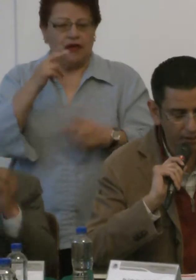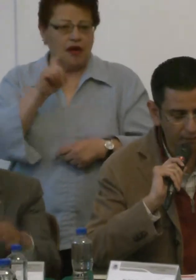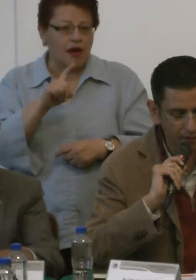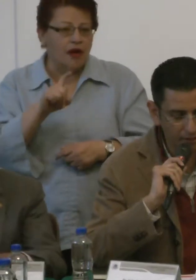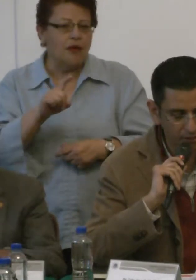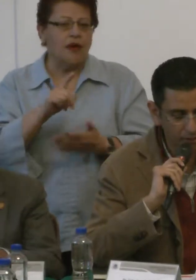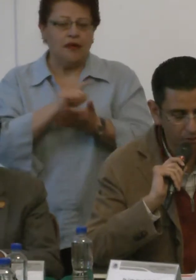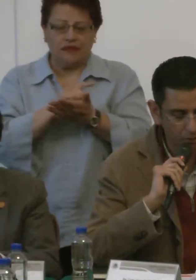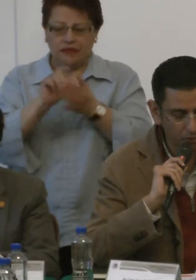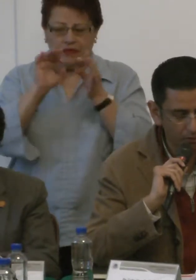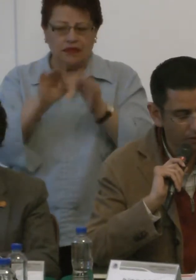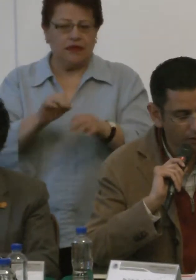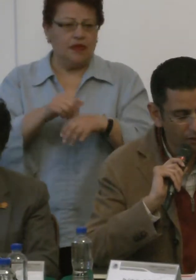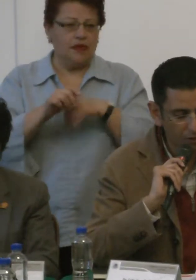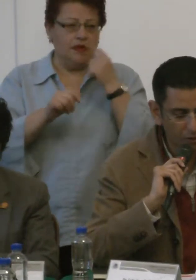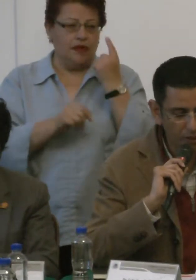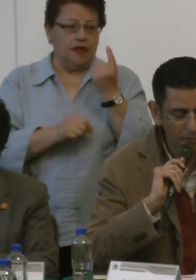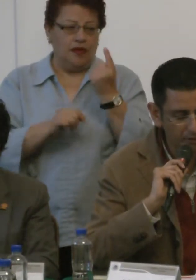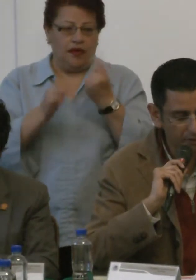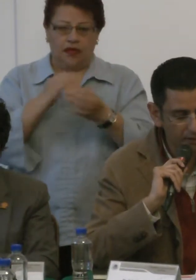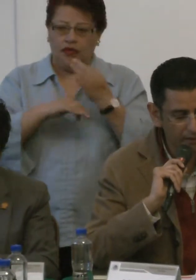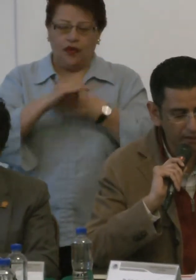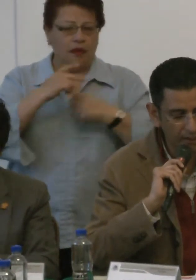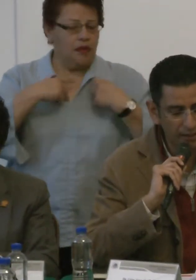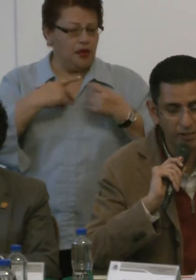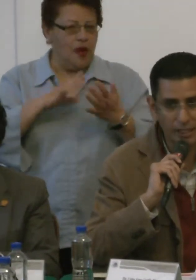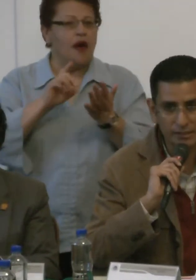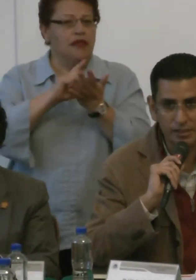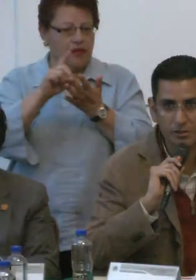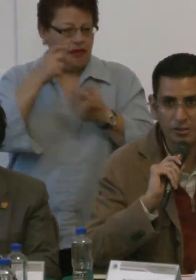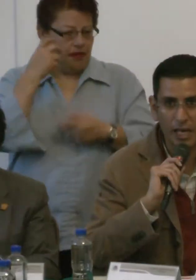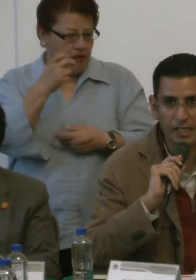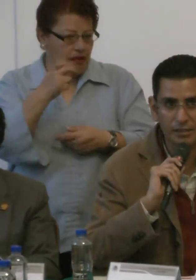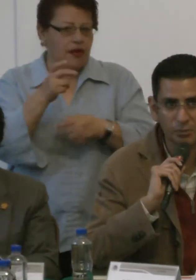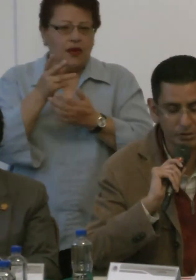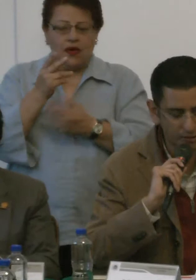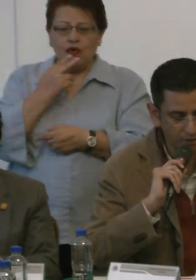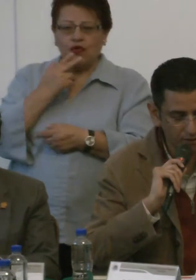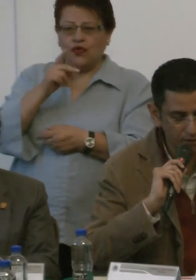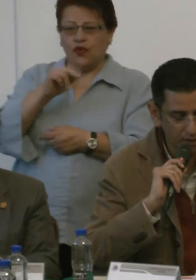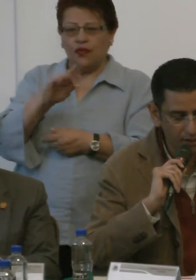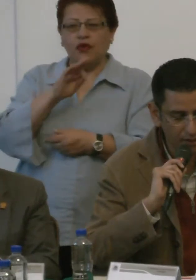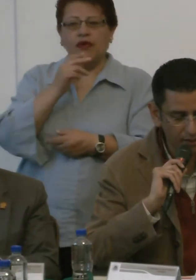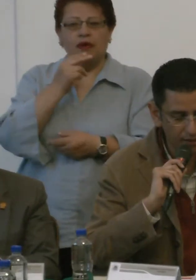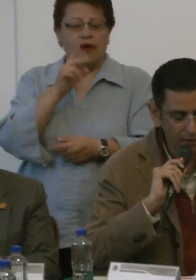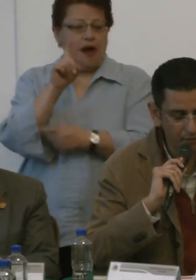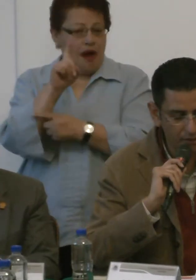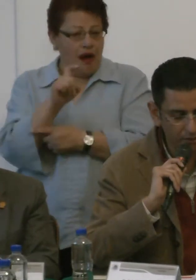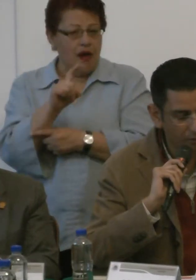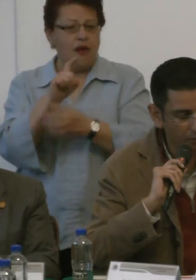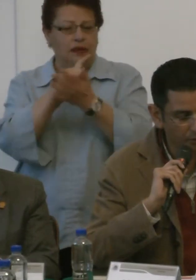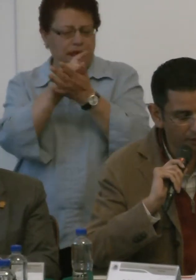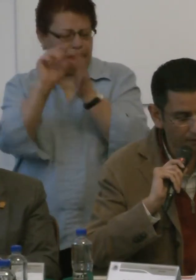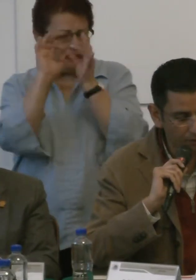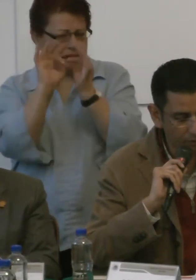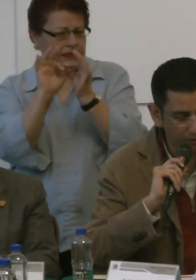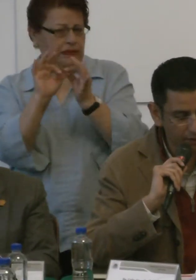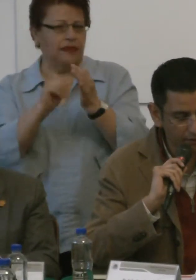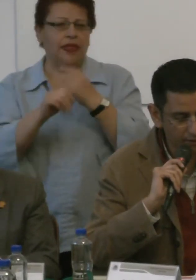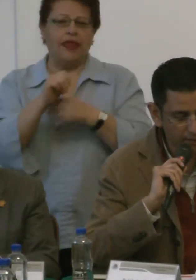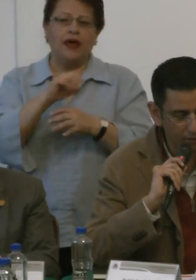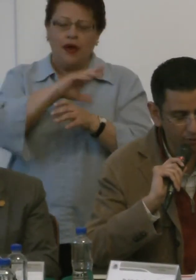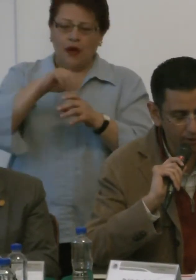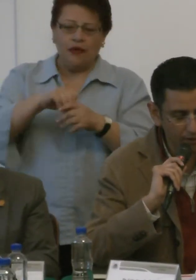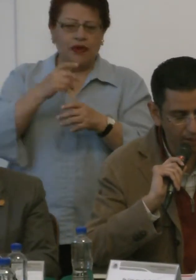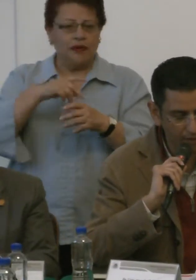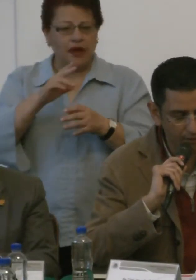su saneamiento. 1. Toda persona tiene derecho al acceso, a la disposición y saneamiento de agua potable